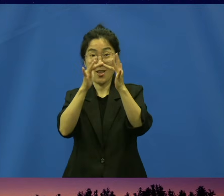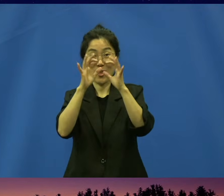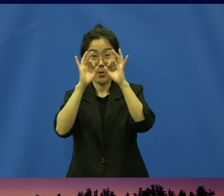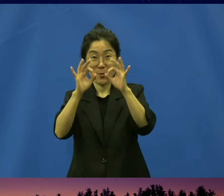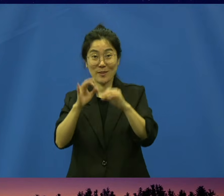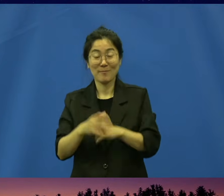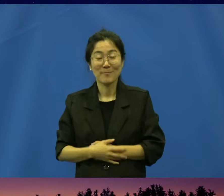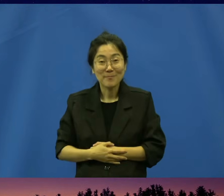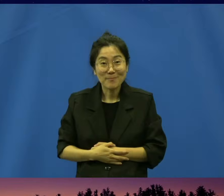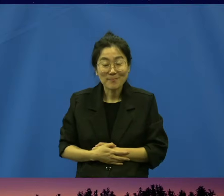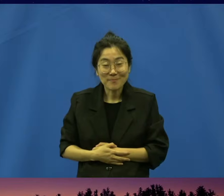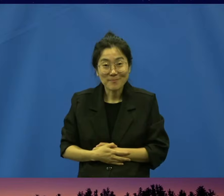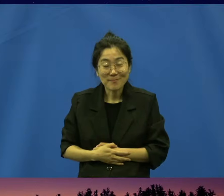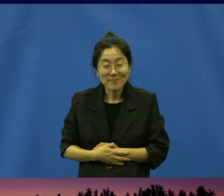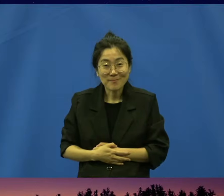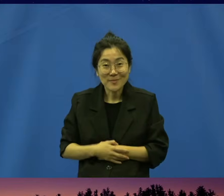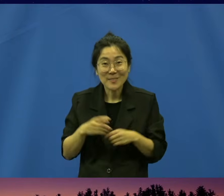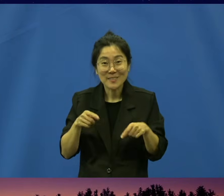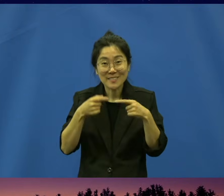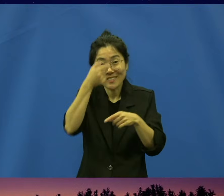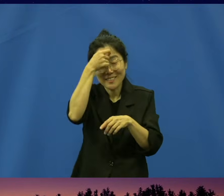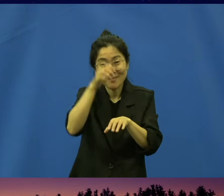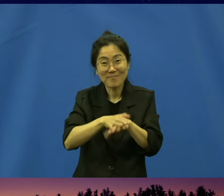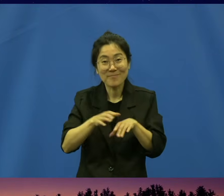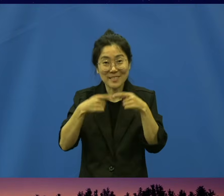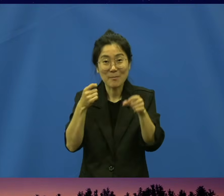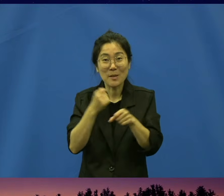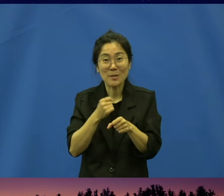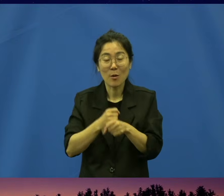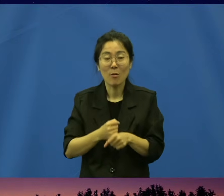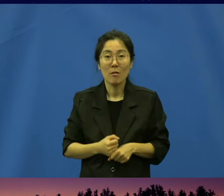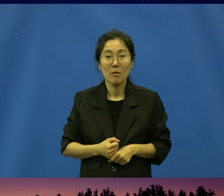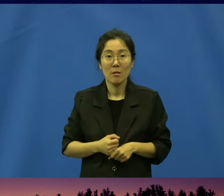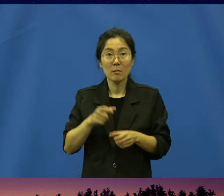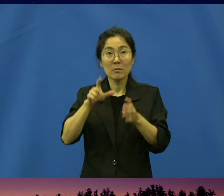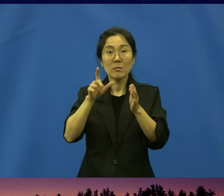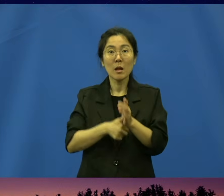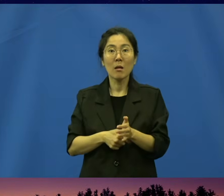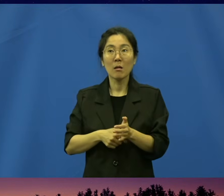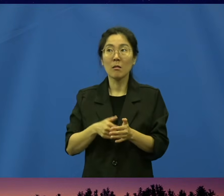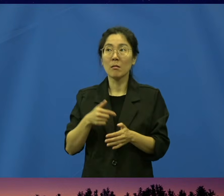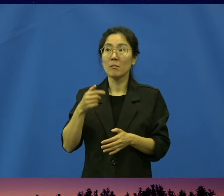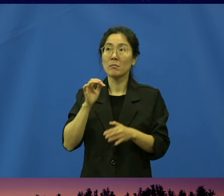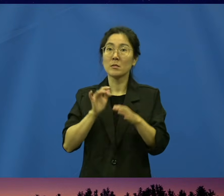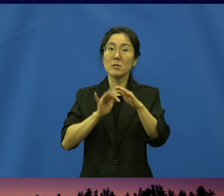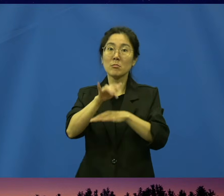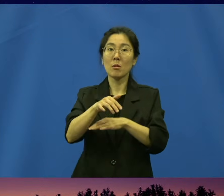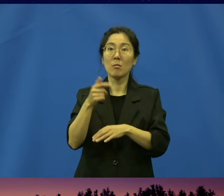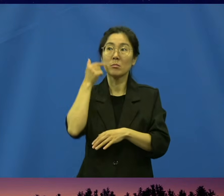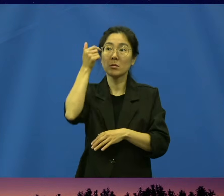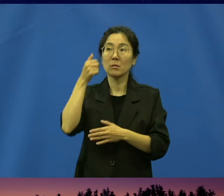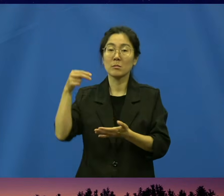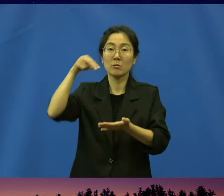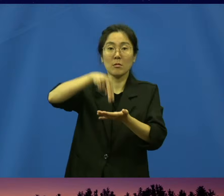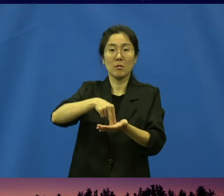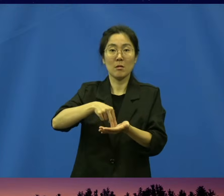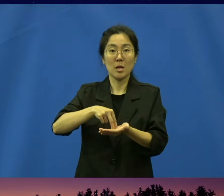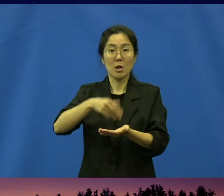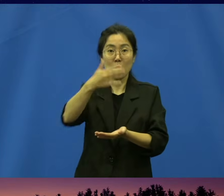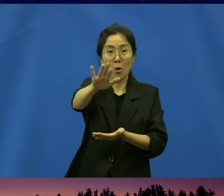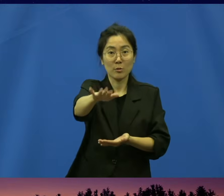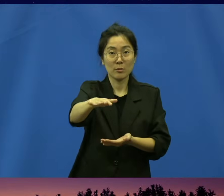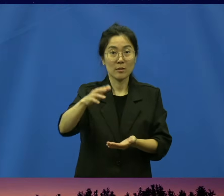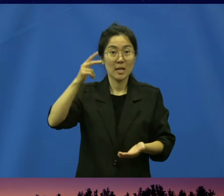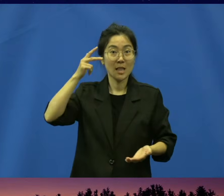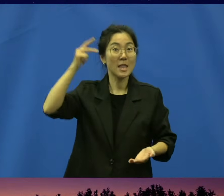예배를 참여했습니다. 담임 목사님께서 흩어지는 교회를 선포하셨죠? 네? 6월 8일에는 주일 예배가 없습니다. 여러분